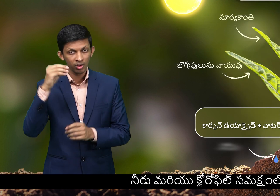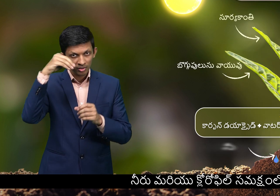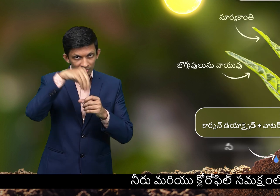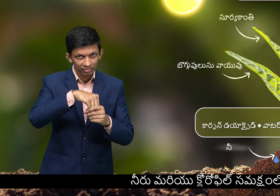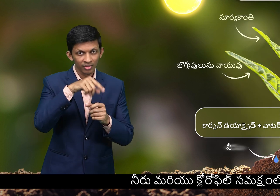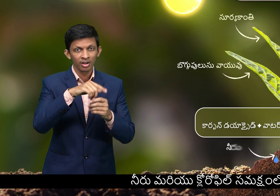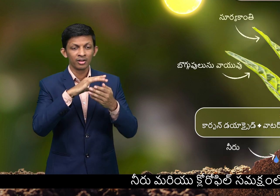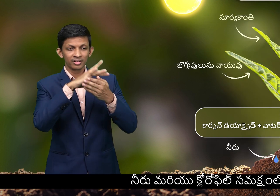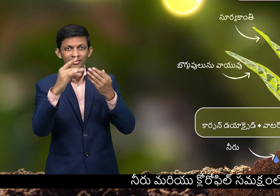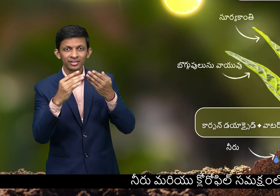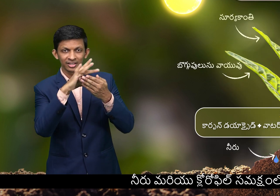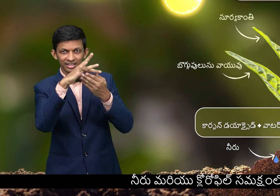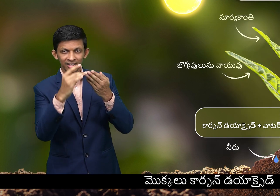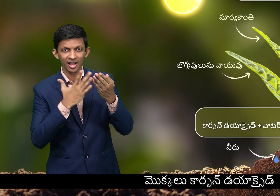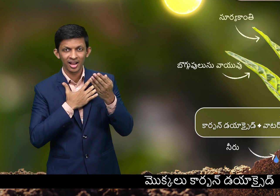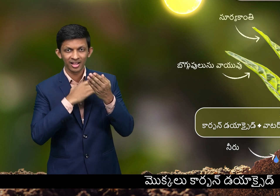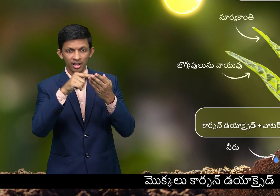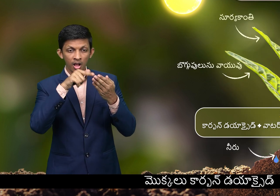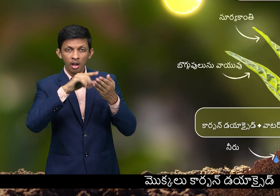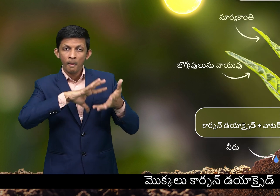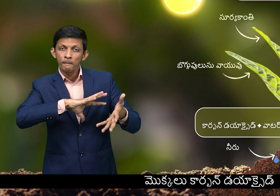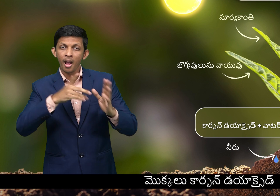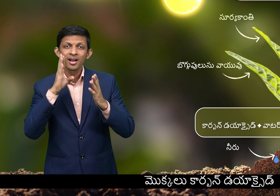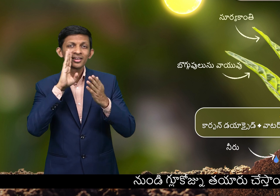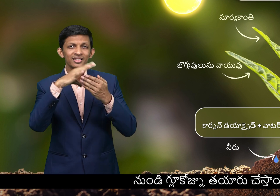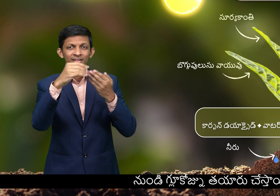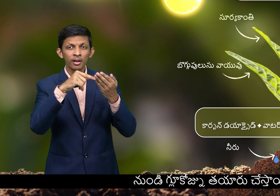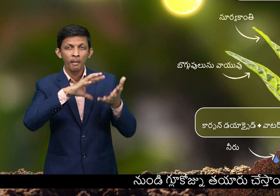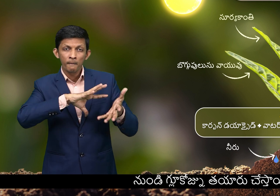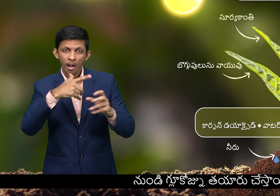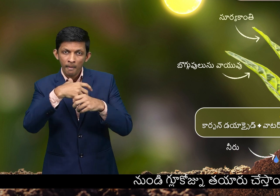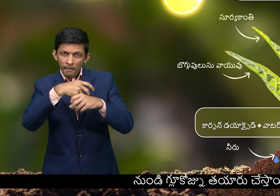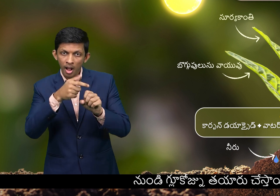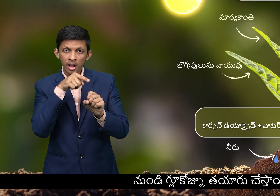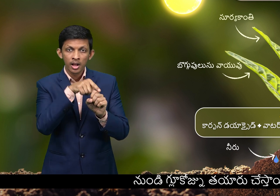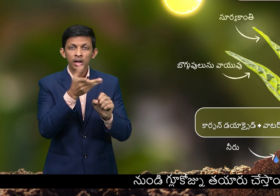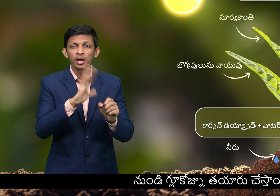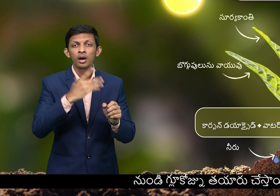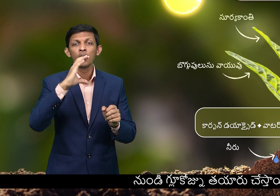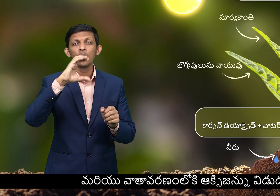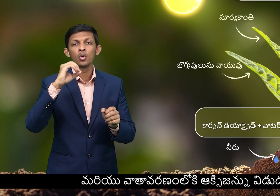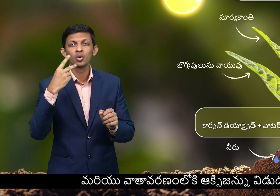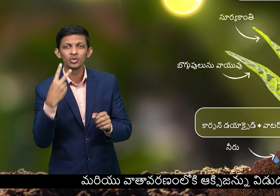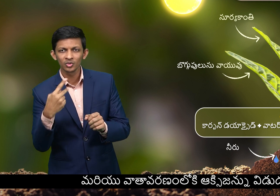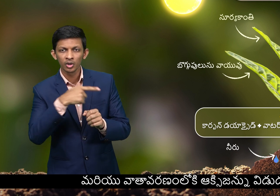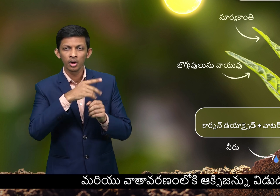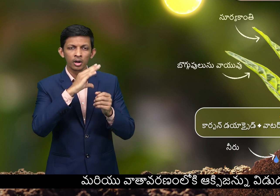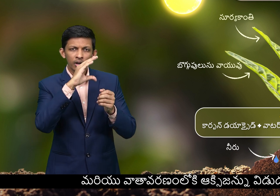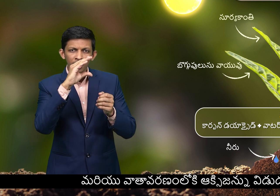నీరు మరియు క్లోరోఫిల్ సమక్షంలో మొక్కలు కార్బన్ డయాక్సైడ్ నుండి గ్లూకోజ్ను తయారు చేస్తాయి